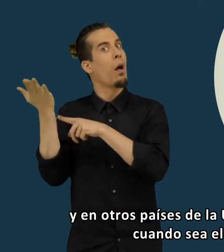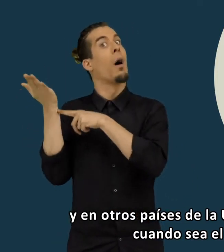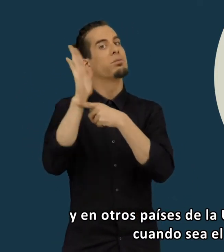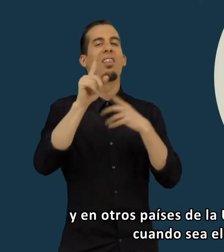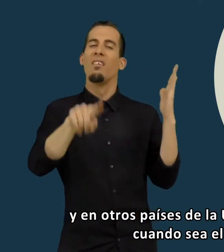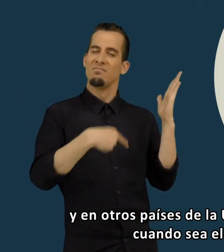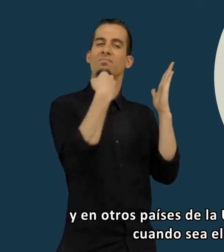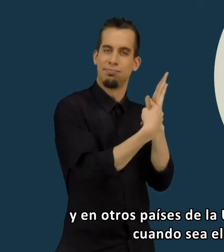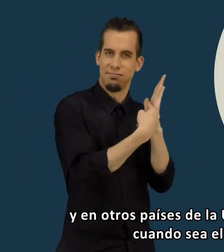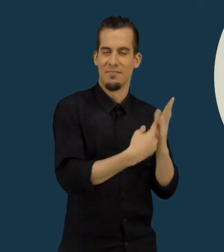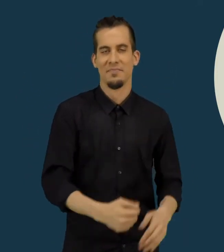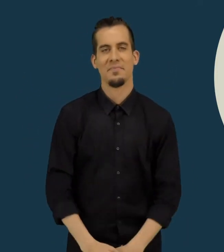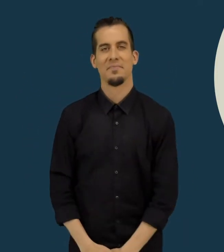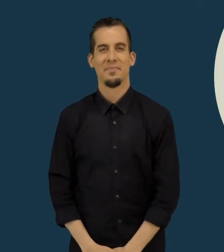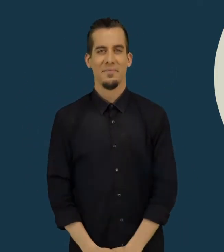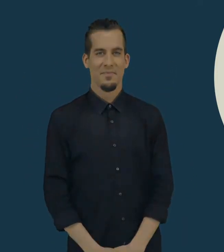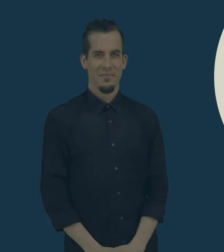Unión Europea, cuando sea el caso.